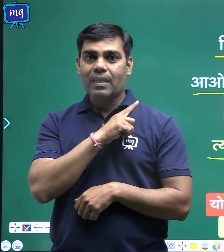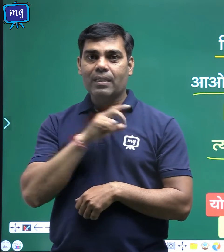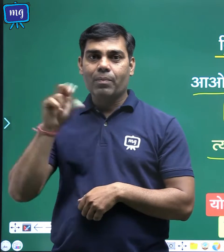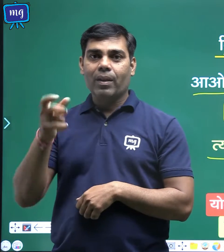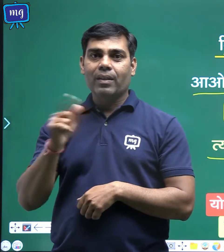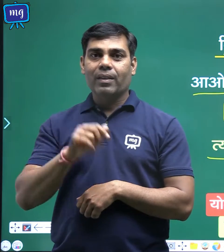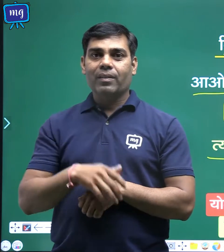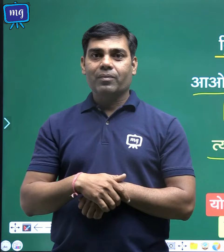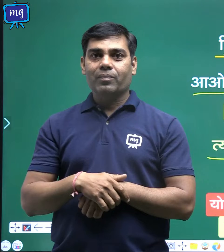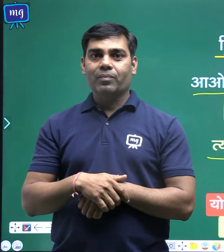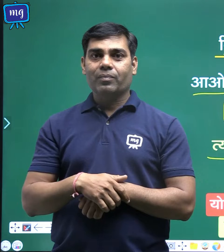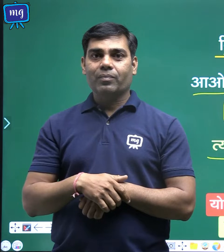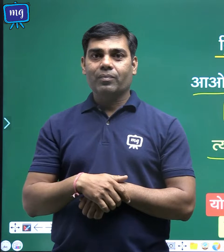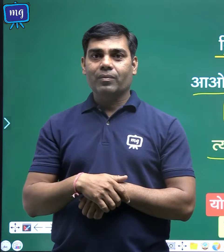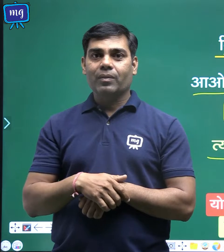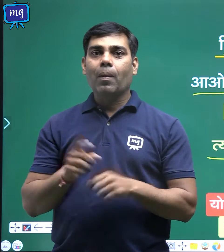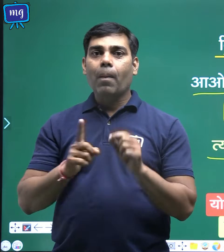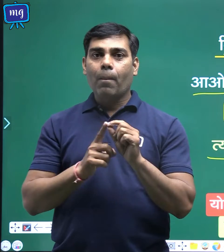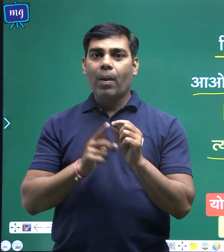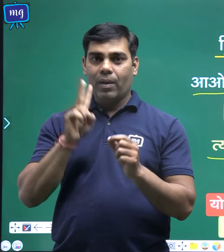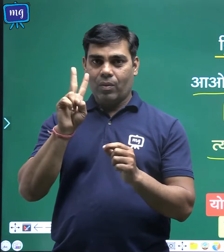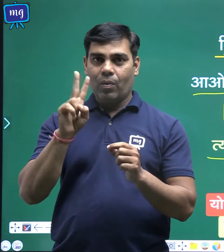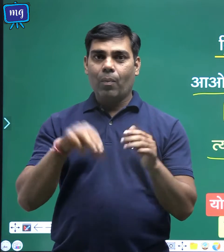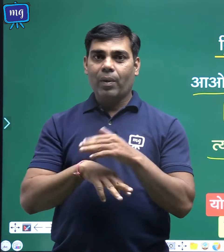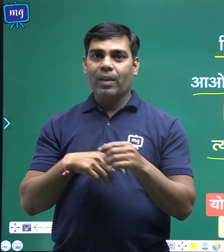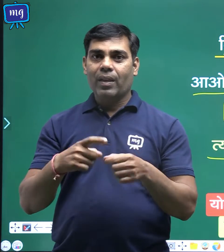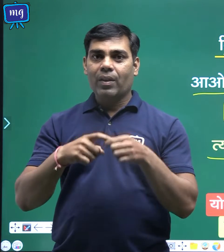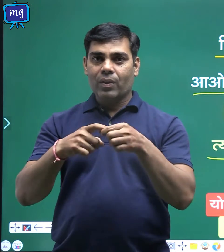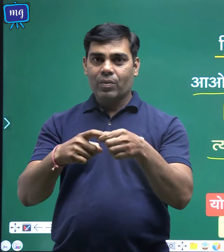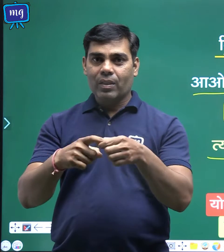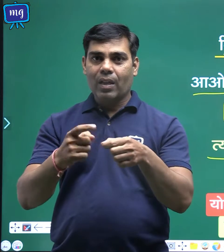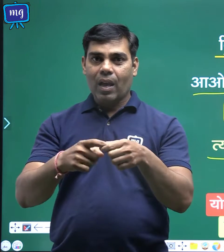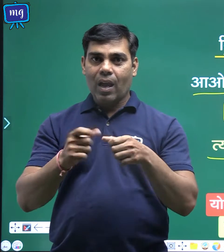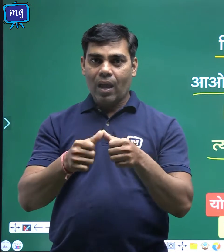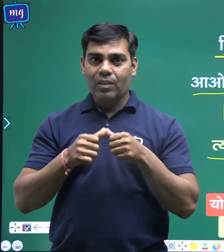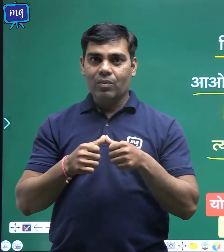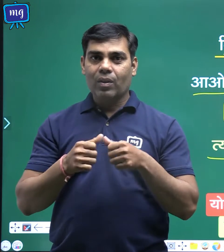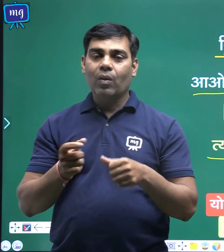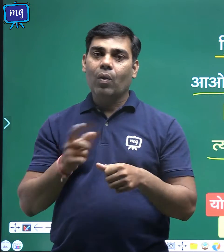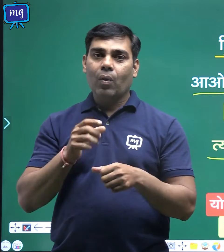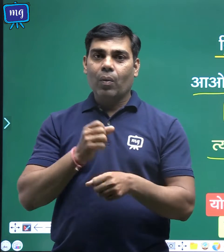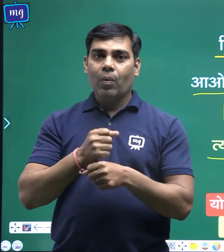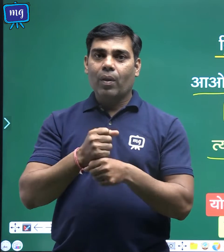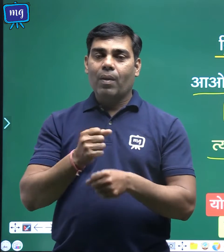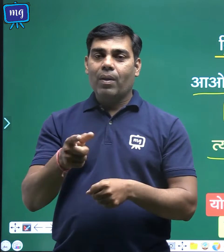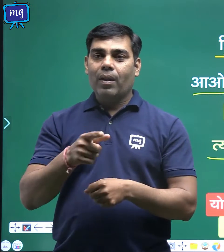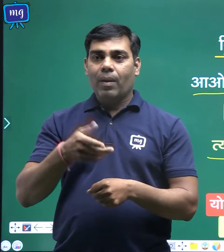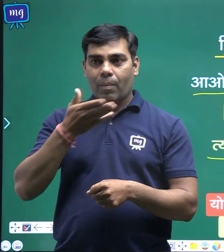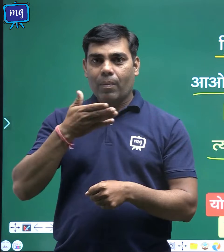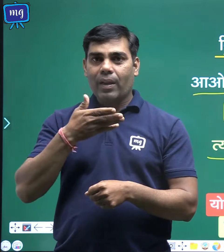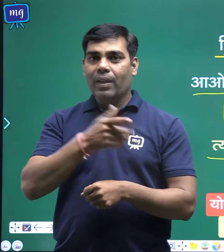के पार्ट 2 में प्रश्नोत्तर और व्याकरण